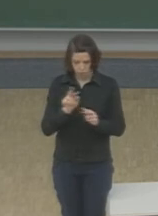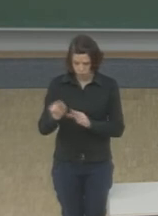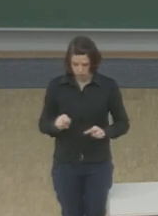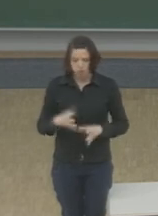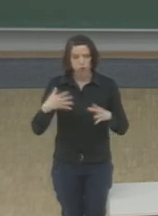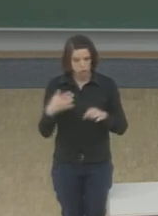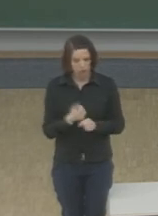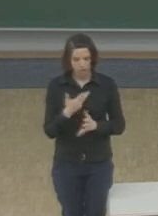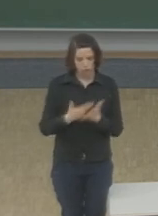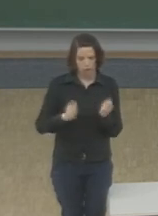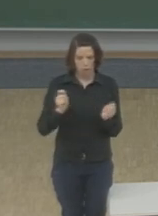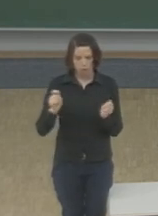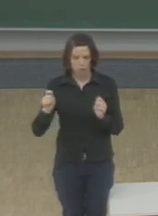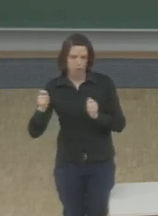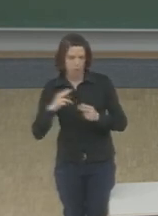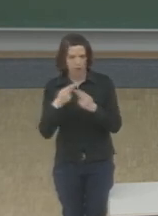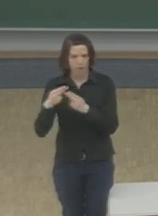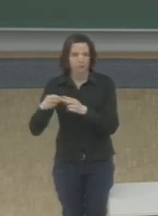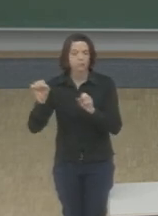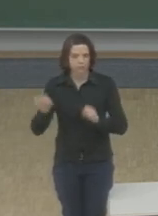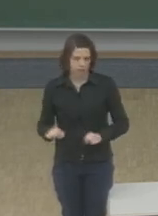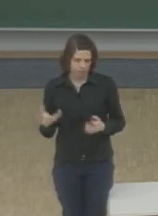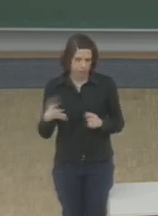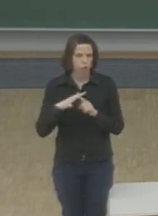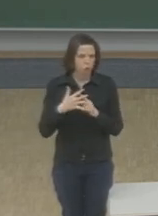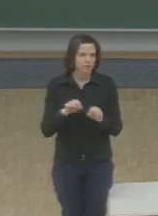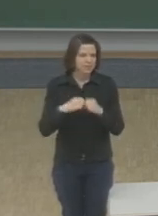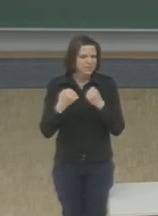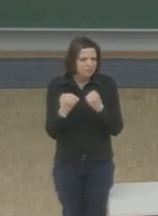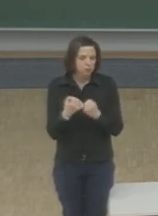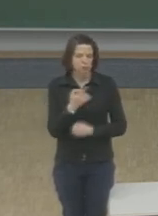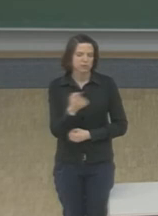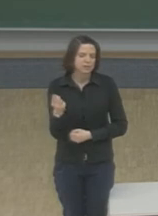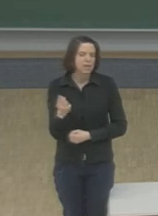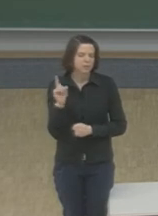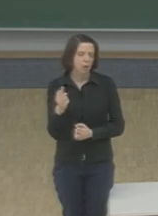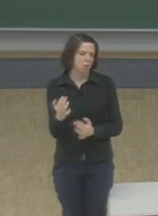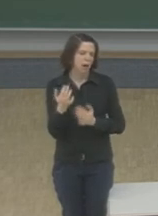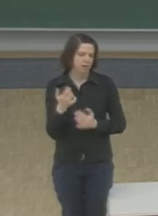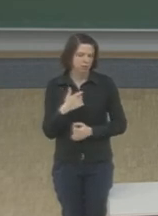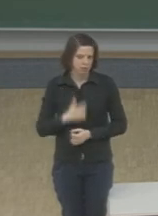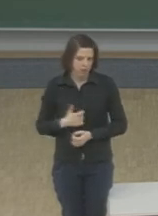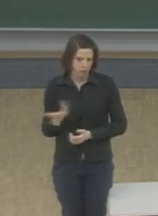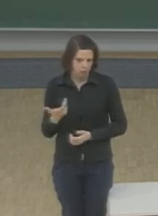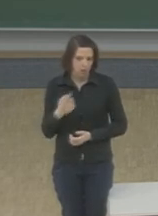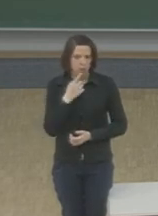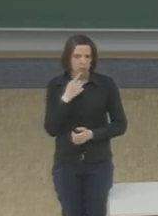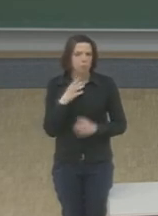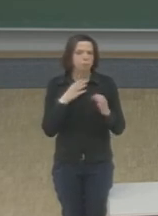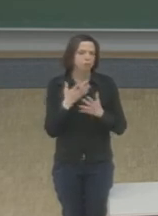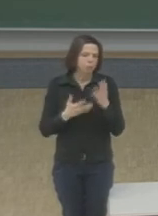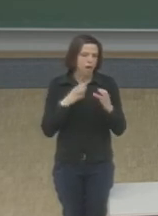Situationen. Wobei diese Kontexte und Situationen eben immer auch einen Einfluss darauf haben, ob das Sprachhandeln oder